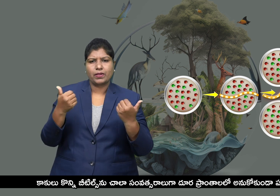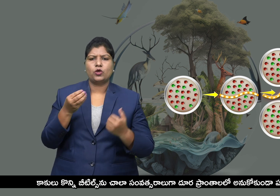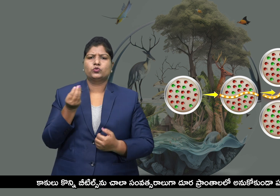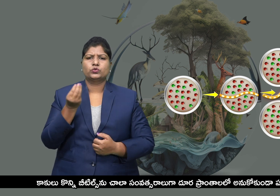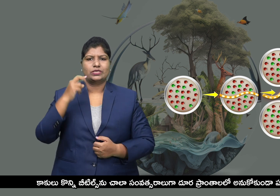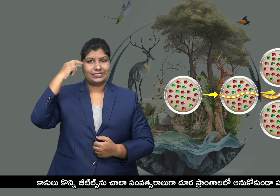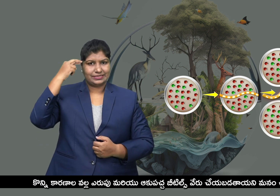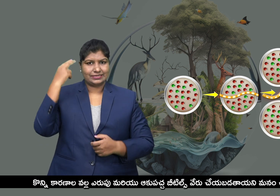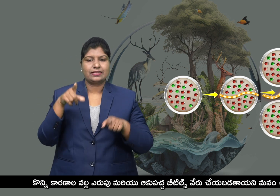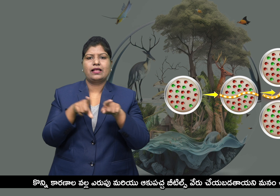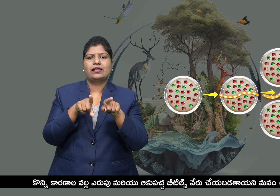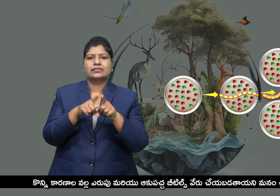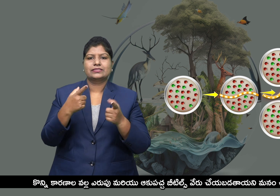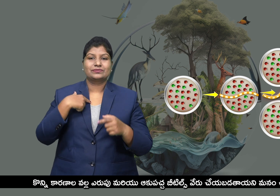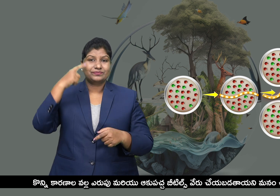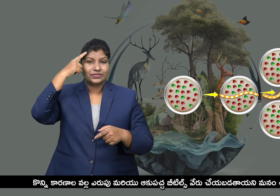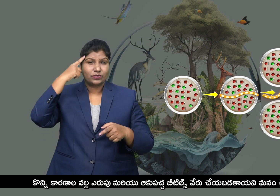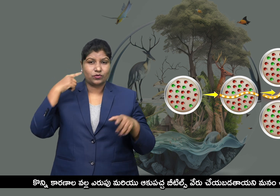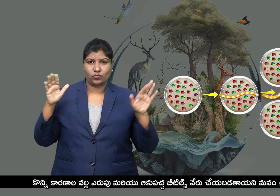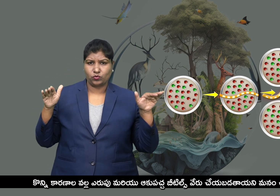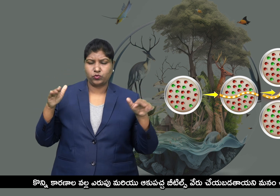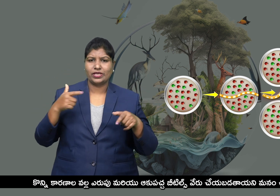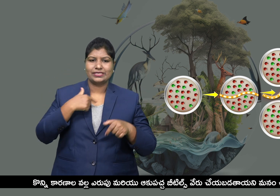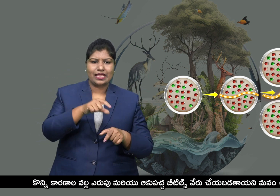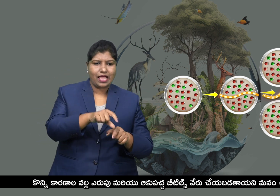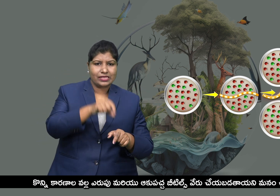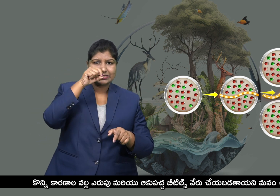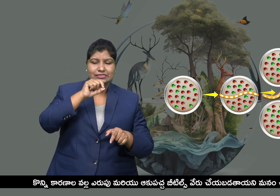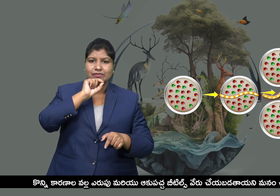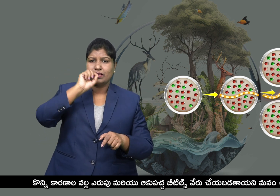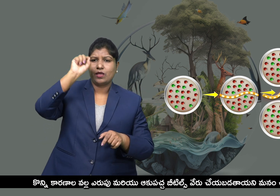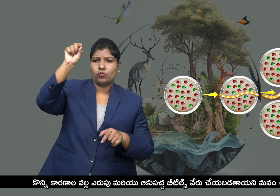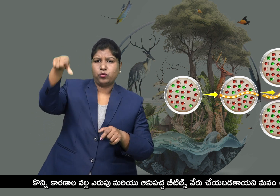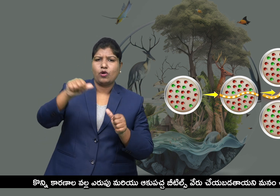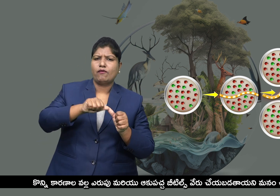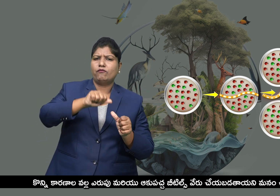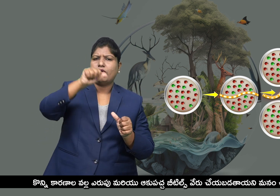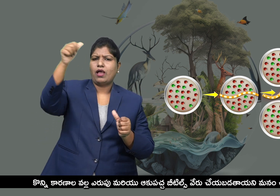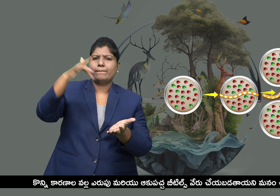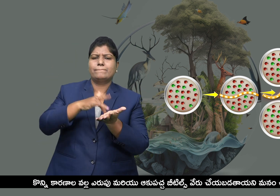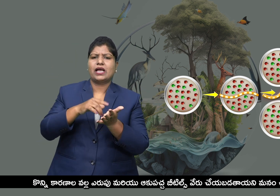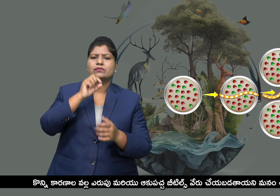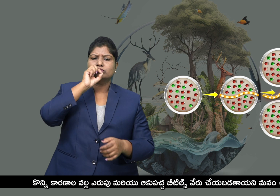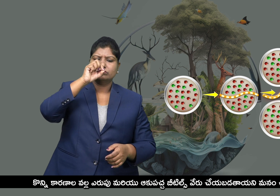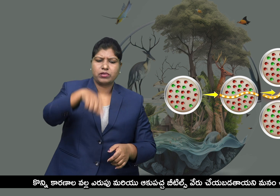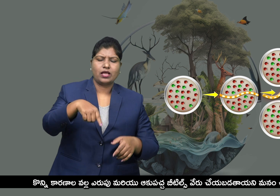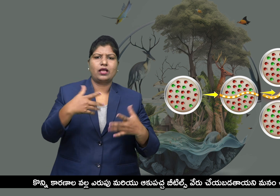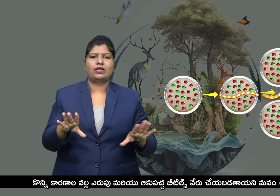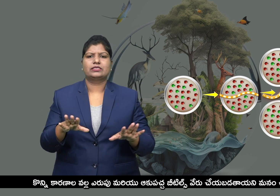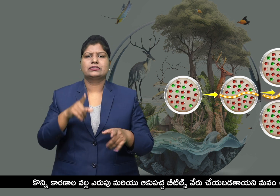పడవేయడం వంటి కొన్ని కారణాల వల్ల ఎరుపు మరియు ఆకుపచ్చ బీటల్స్ వేరు చేయబడతాయని మనం